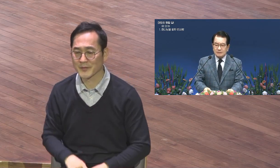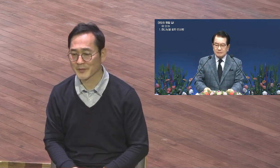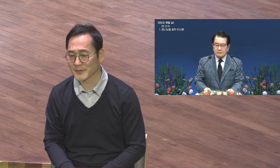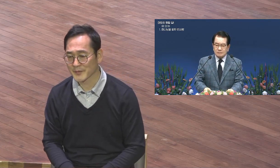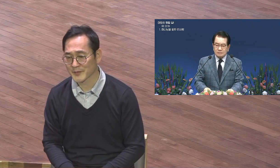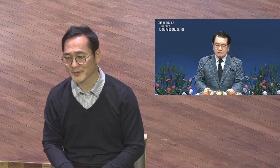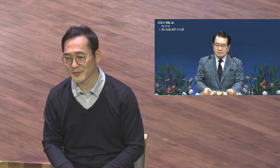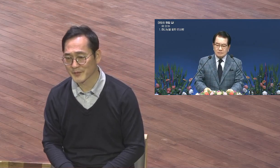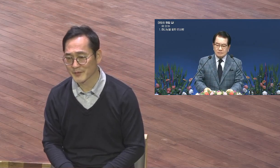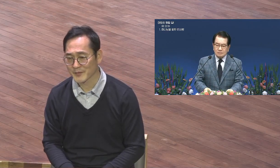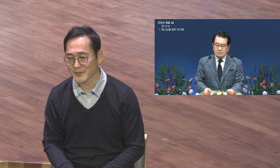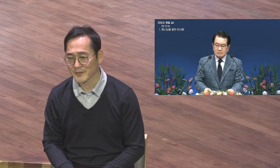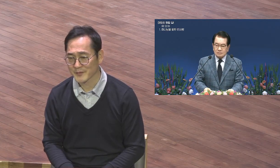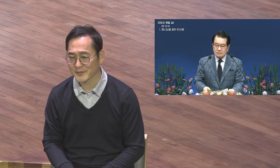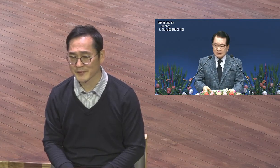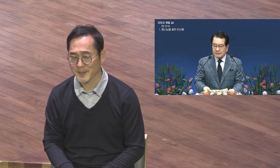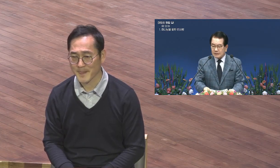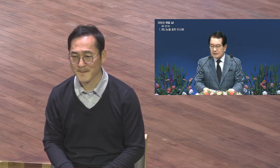것입니다.